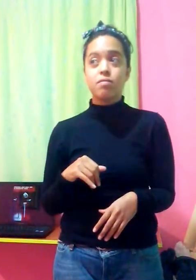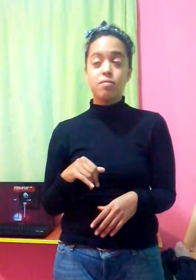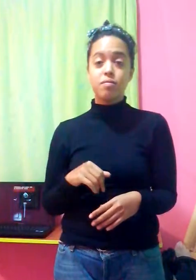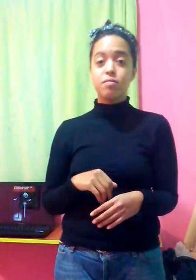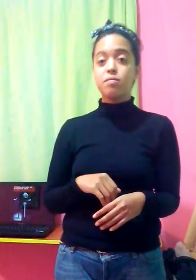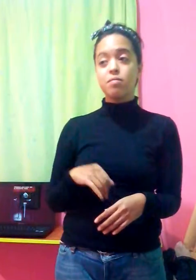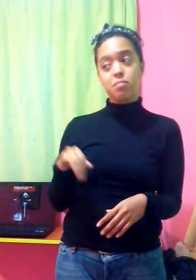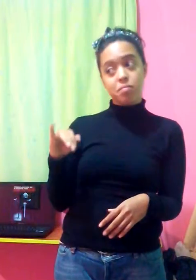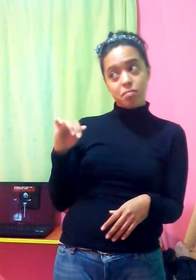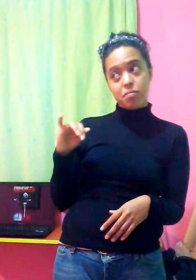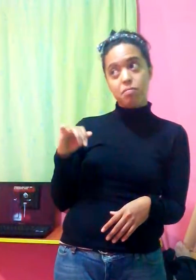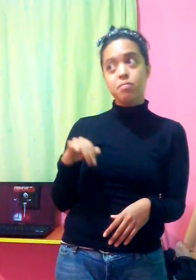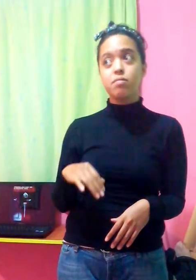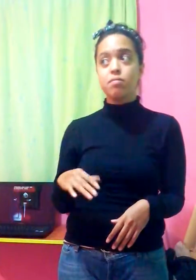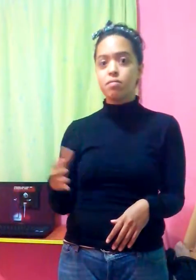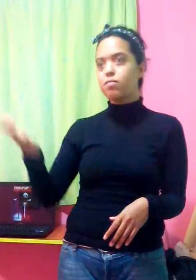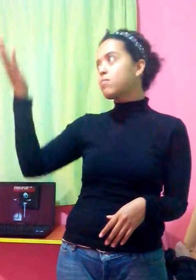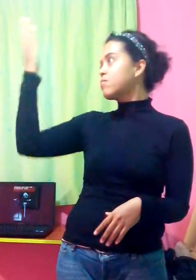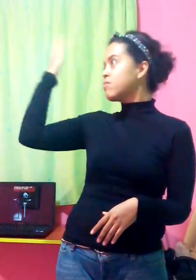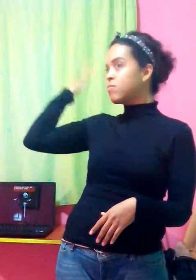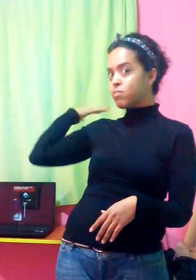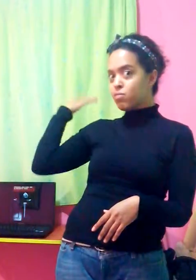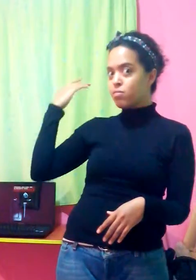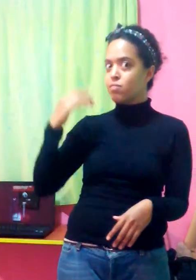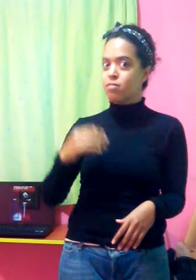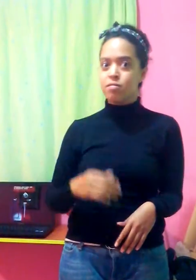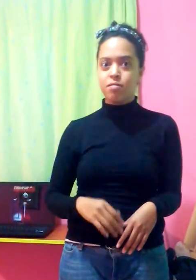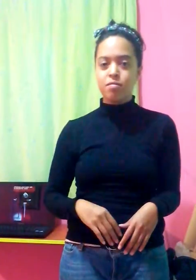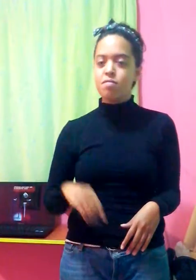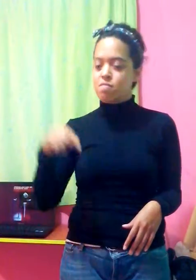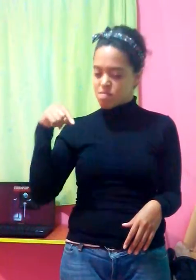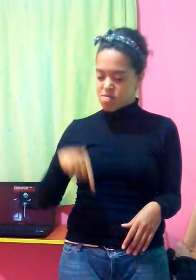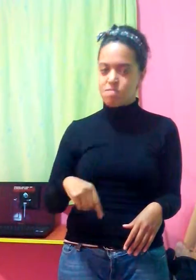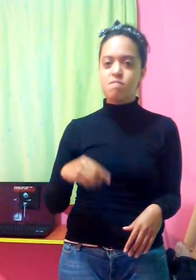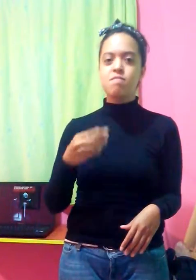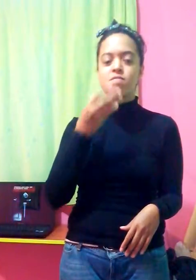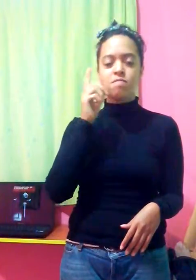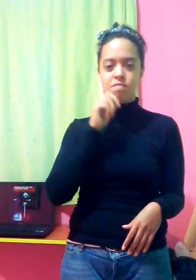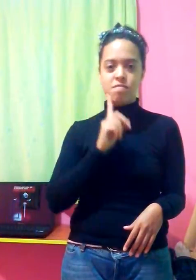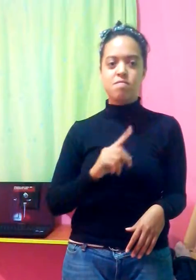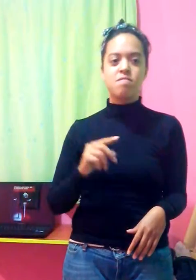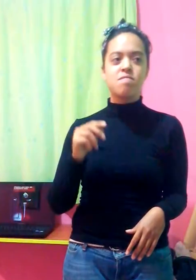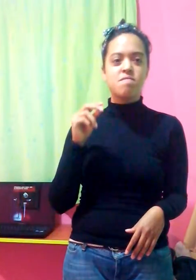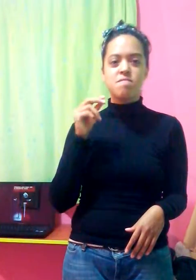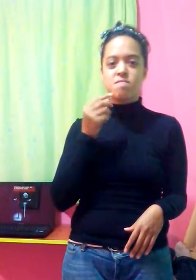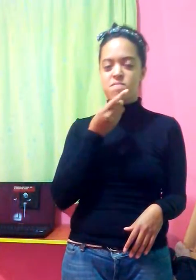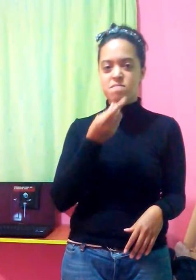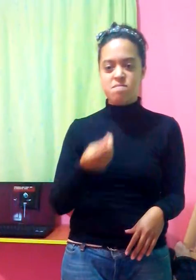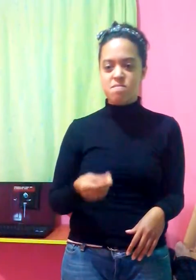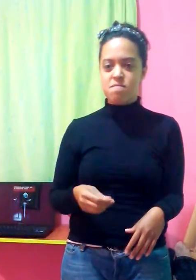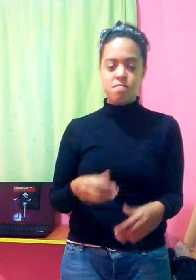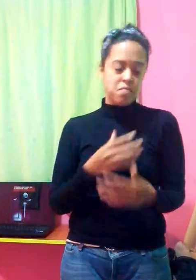Antes dije, antes. Ahora la mujer dice, sumisa madres.